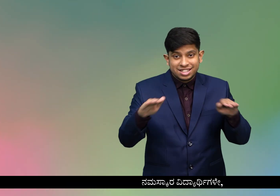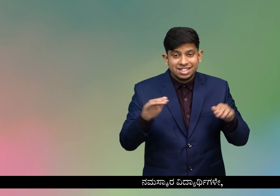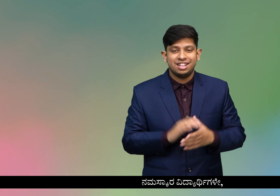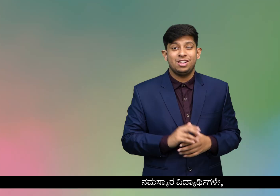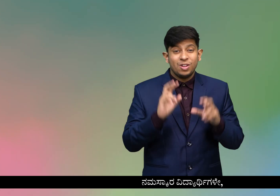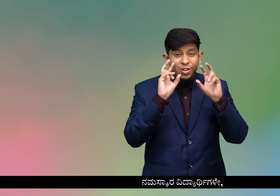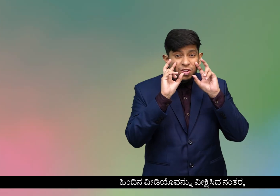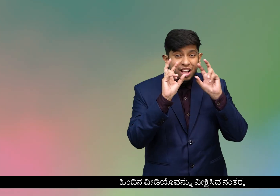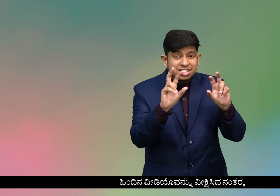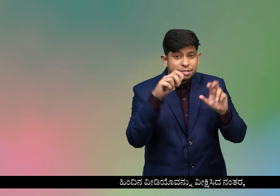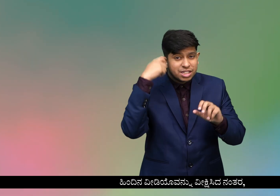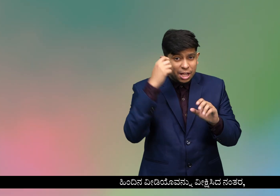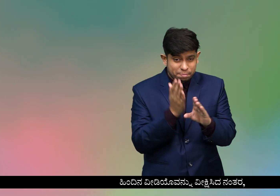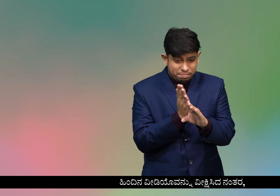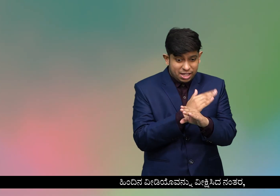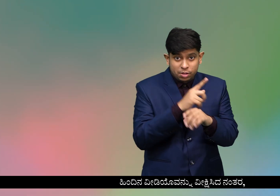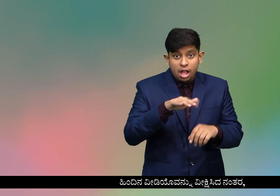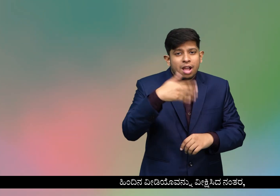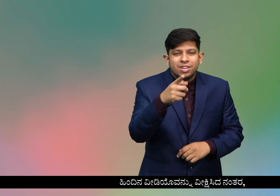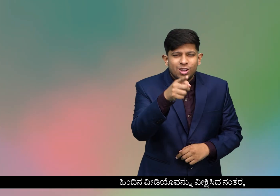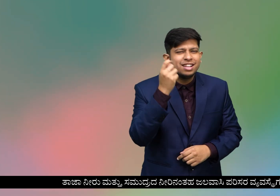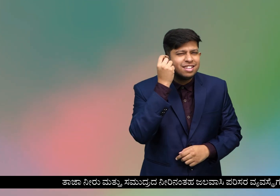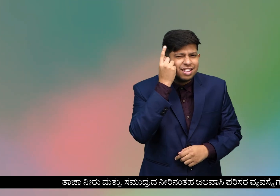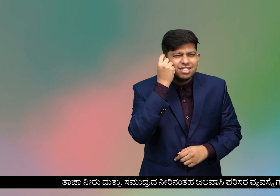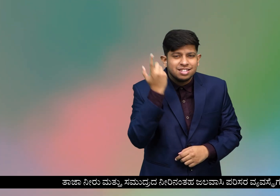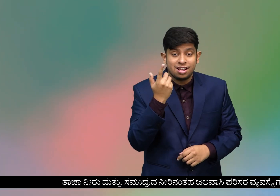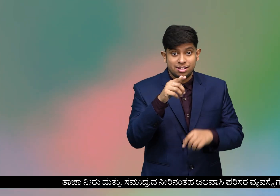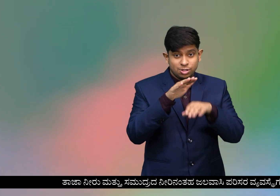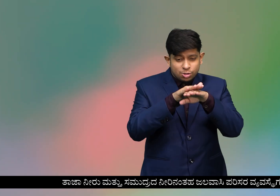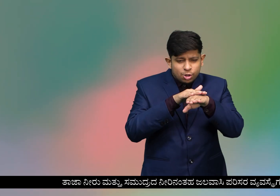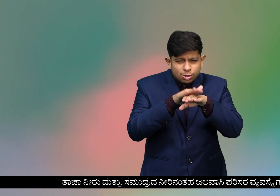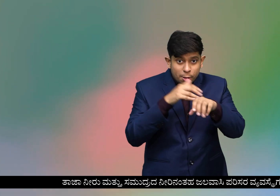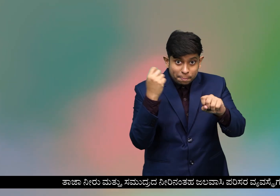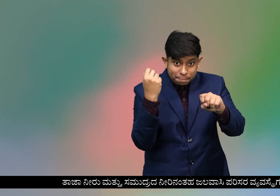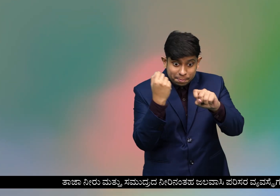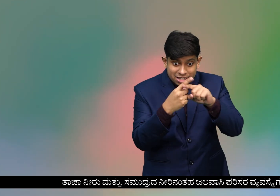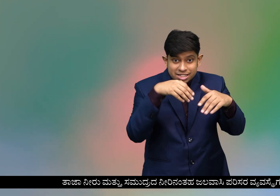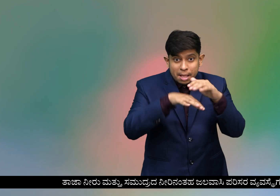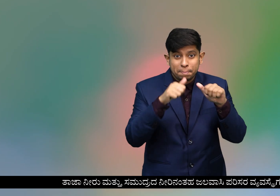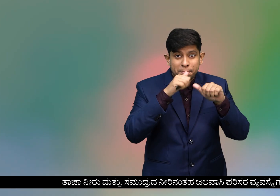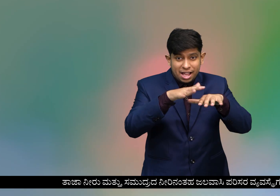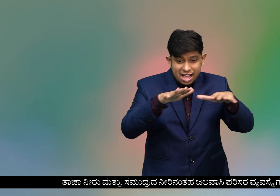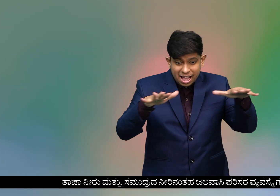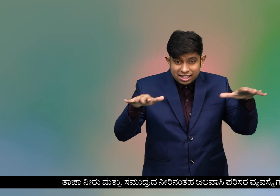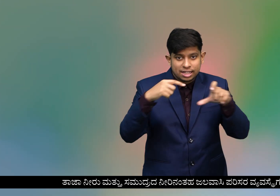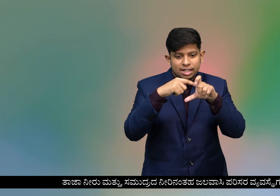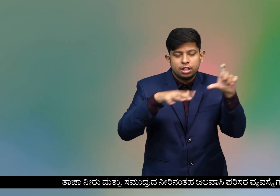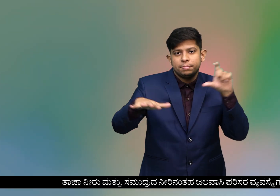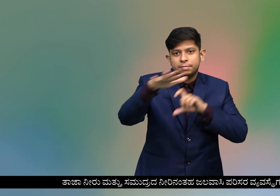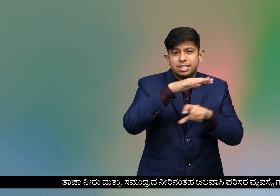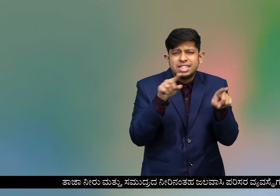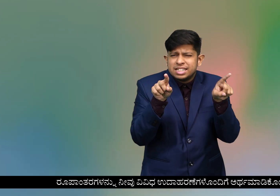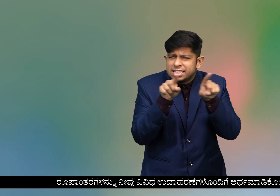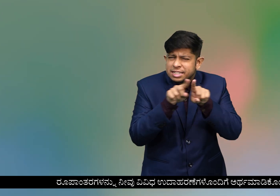ವಿದ್ಯಾರ್ಥಿಗಳೇ, ಹಿಂದಿನ ವಿಡಿಯೋವನ್ನ ವೀಕ್ಷಿಸಿದ ನಂತರ ತಾಜಾ ನೀರು ಮತ್ತು ಸಮುದ್ರದ ನೀರಿನಂತಹ ಜಲವಾಸಿ ಪರಿಸರ